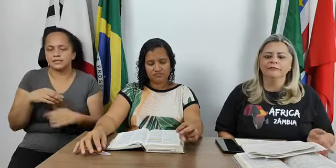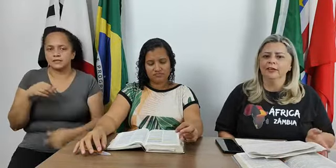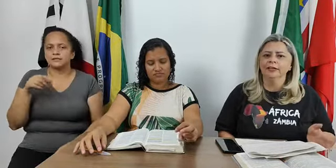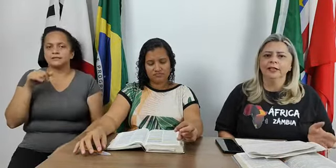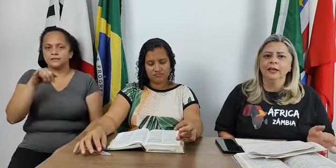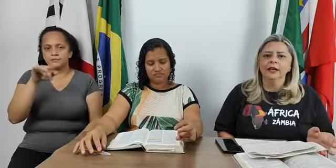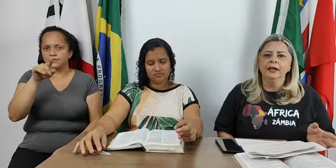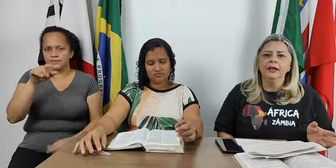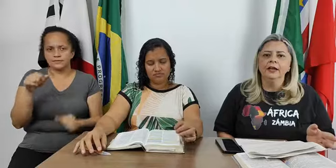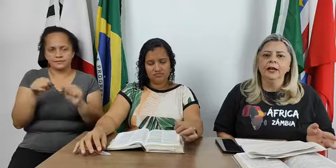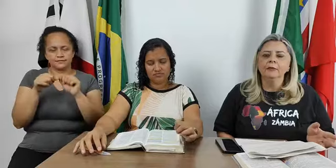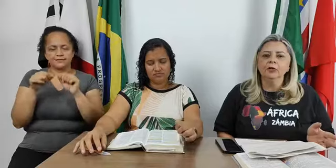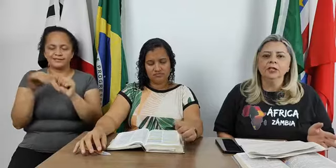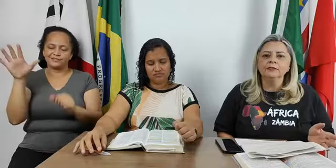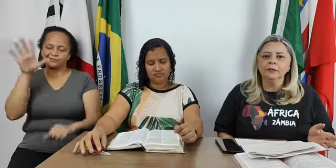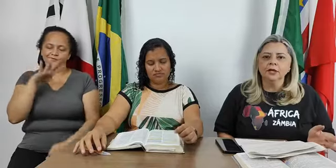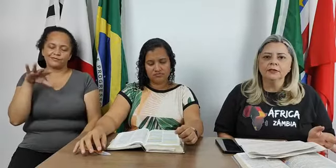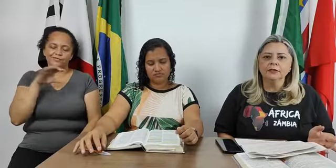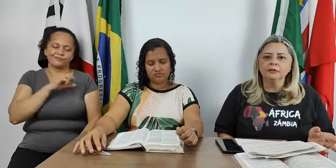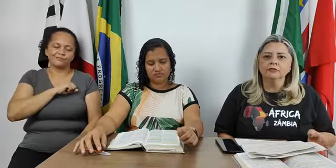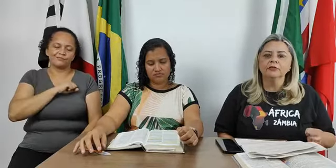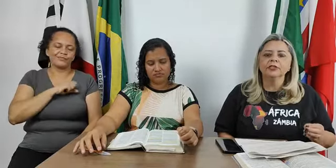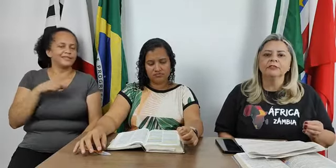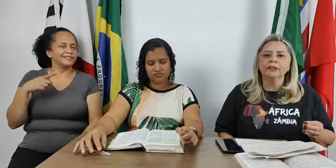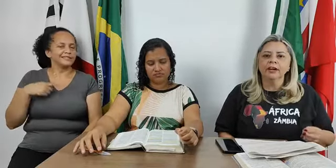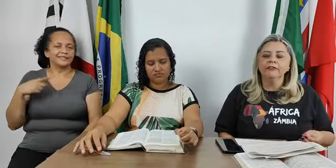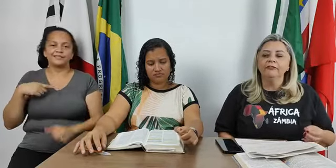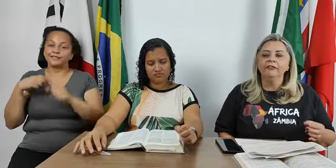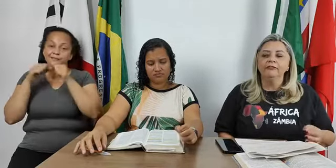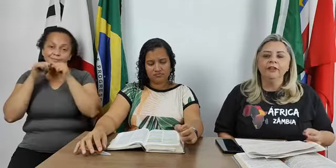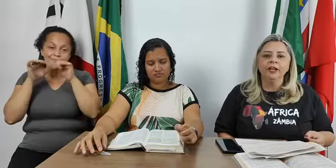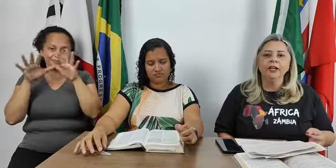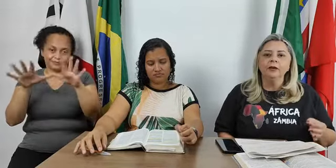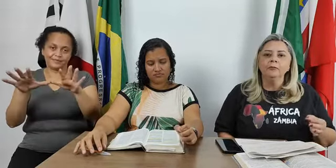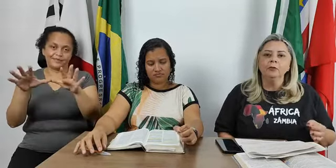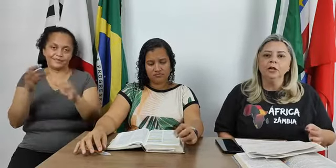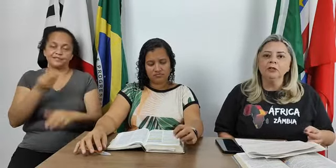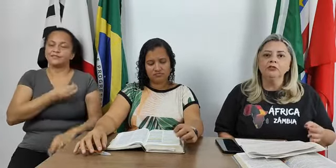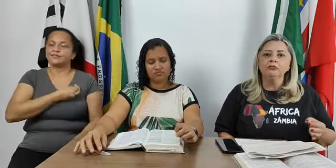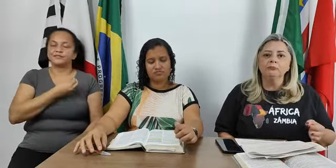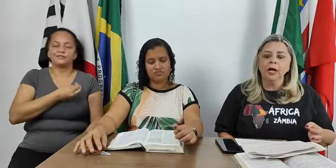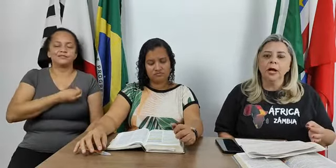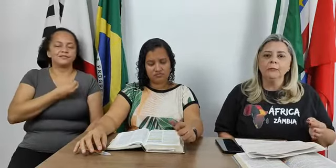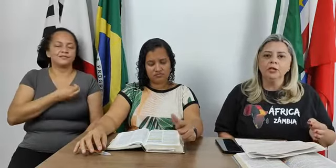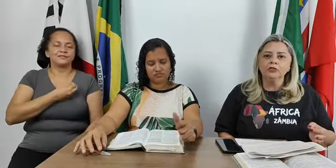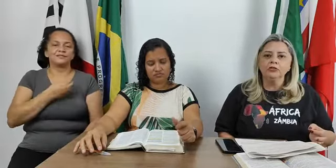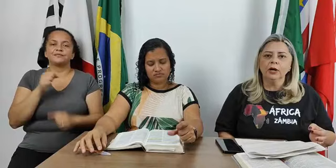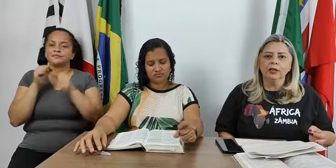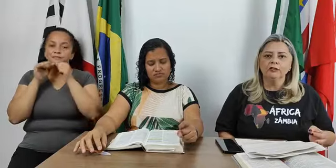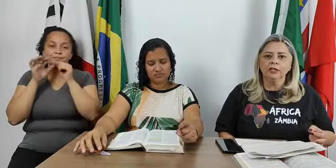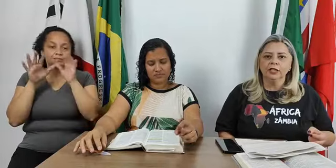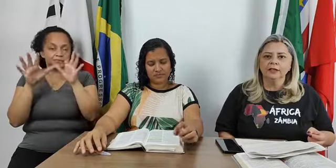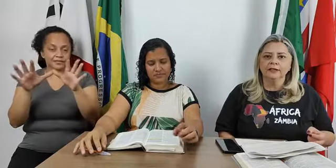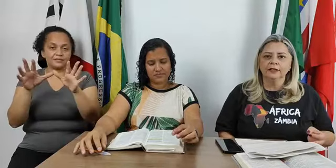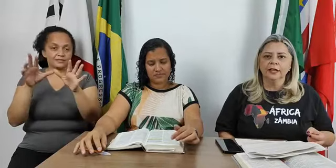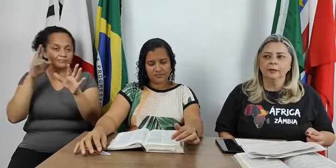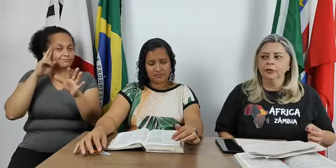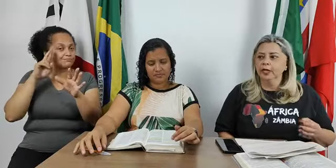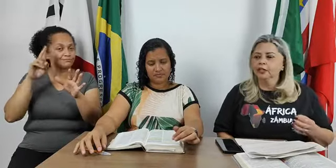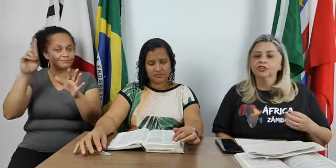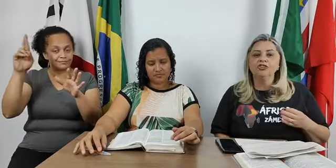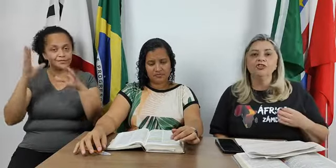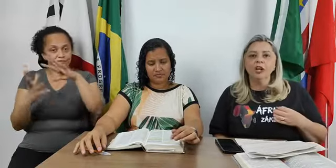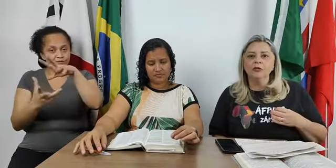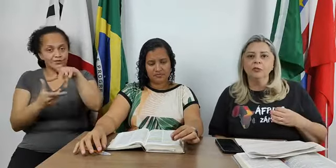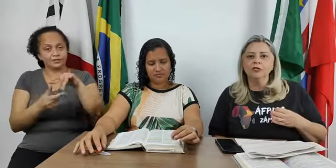você vai ganhar muitas bênçãos. Você vai viver momentos abençoados aqui nessa terra.